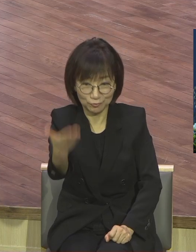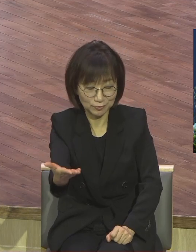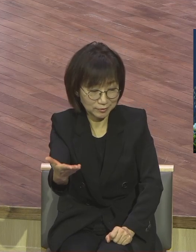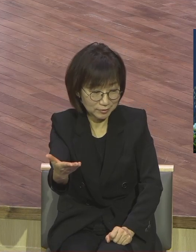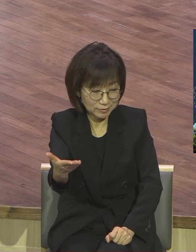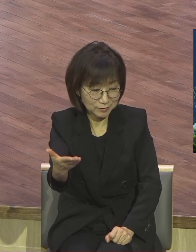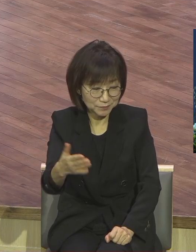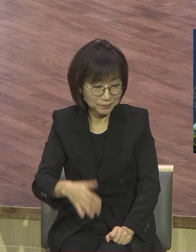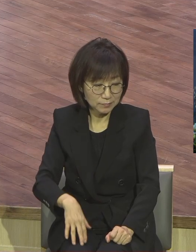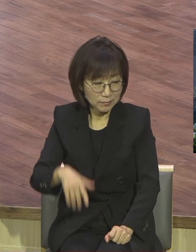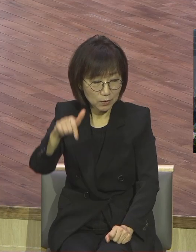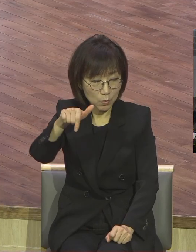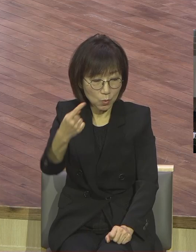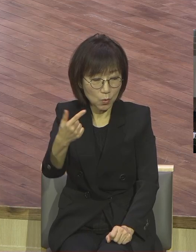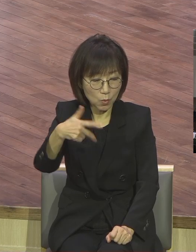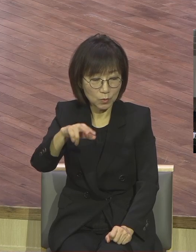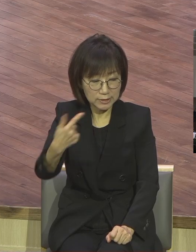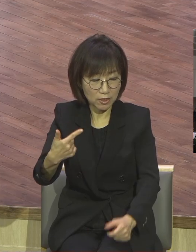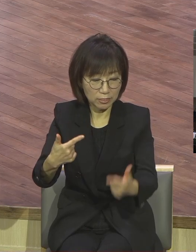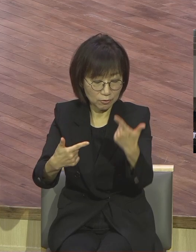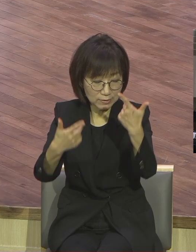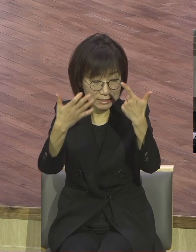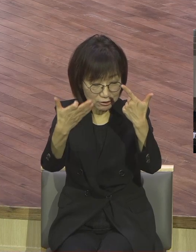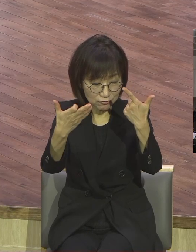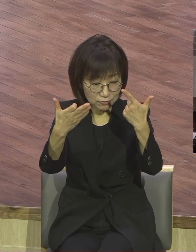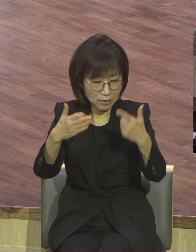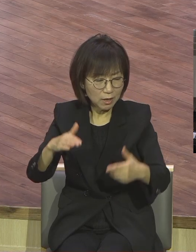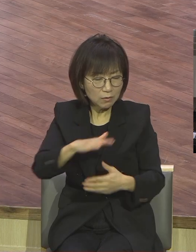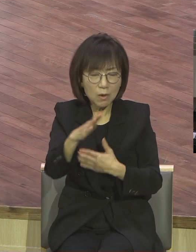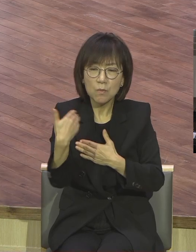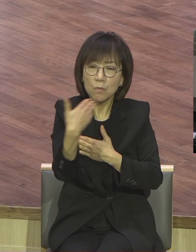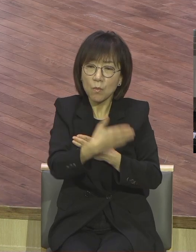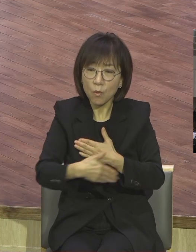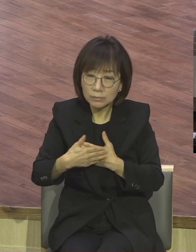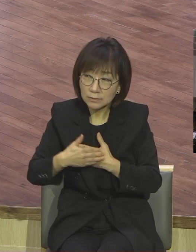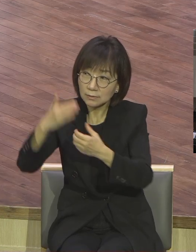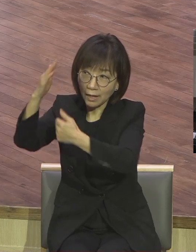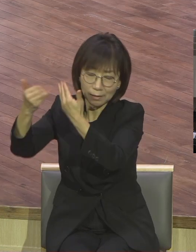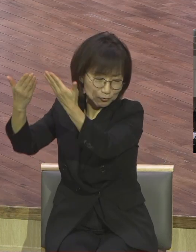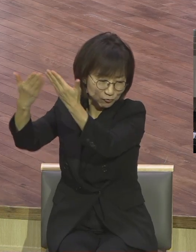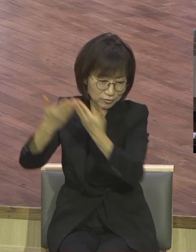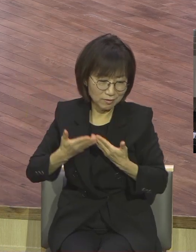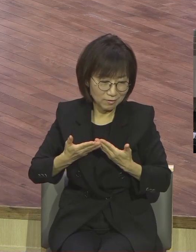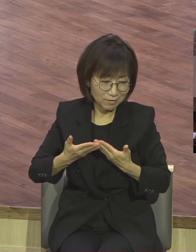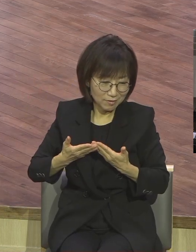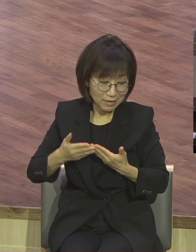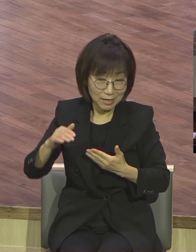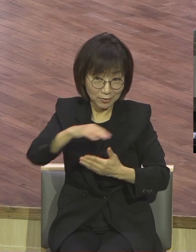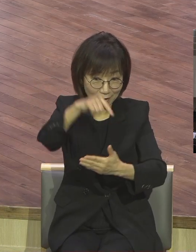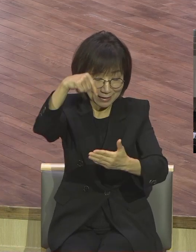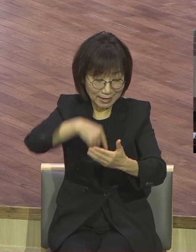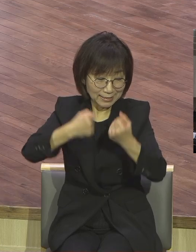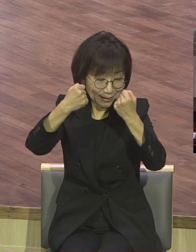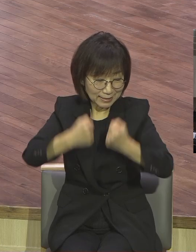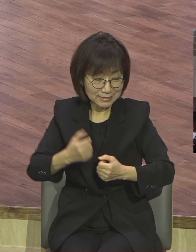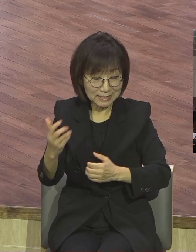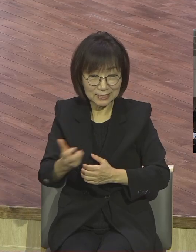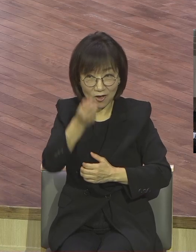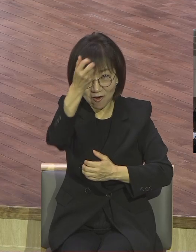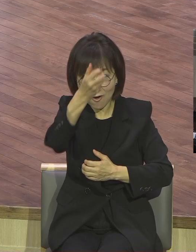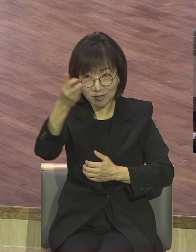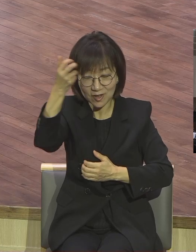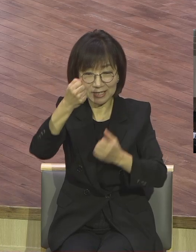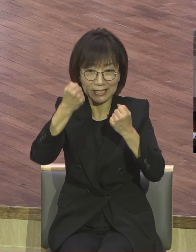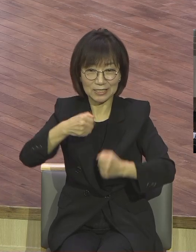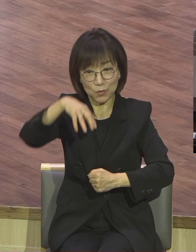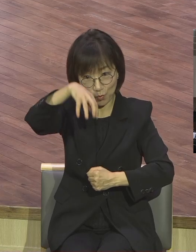20절에 보면 너희 몸은 너희가 하나님께로부터 받은 바 너희 가운데 계신 성령의 전인 줄